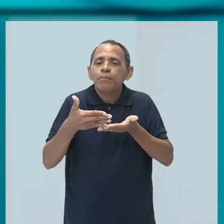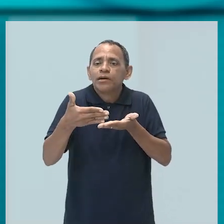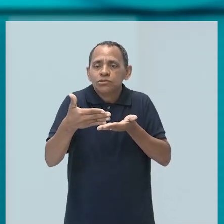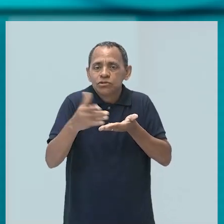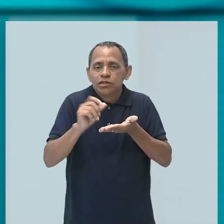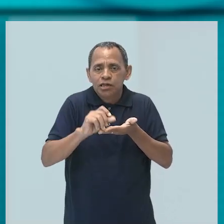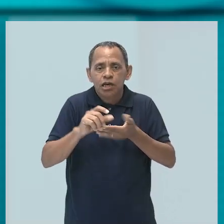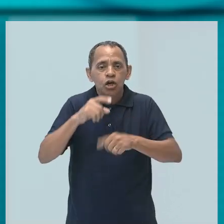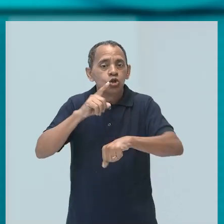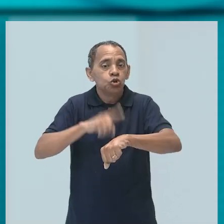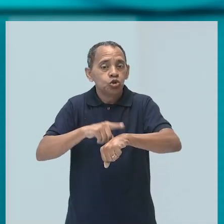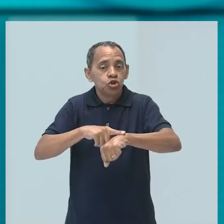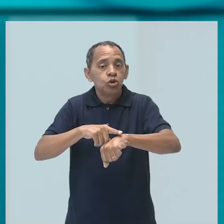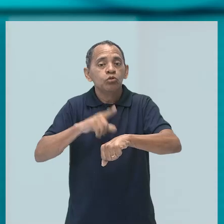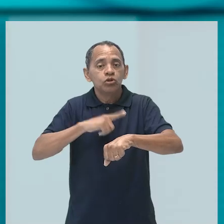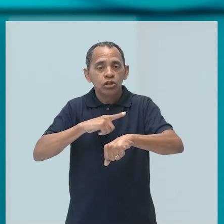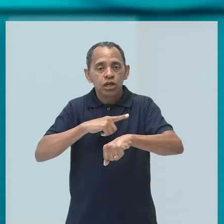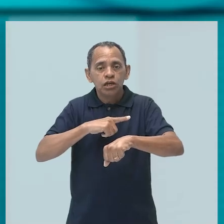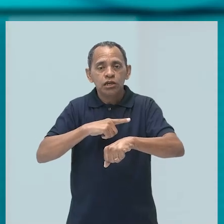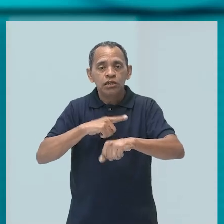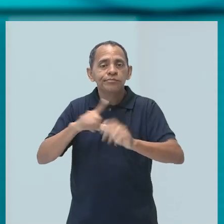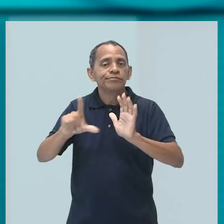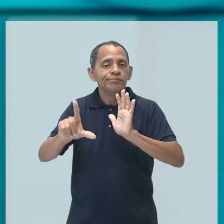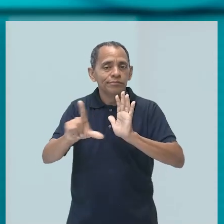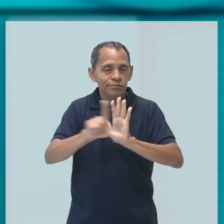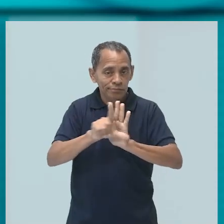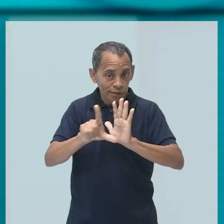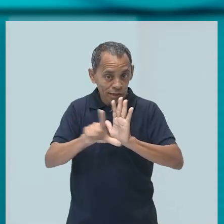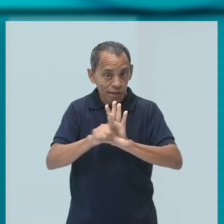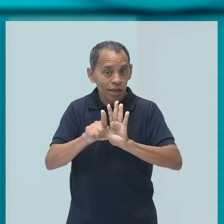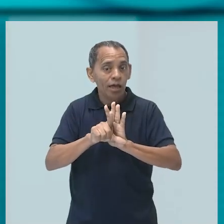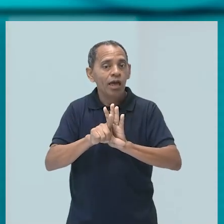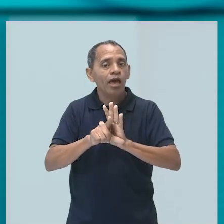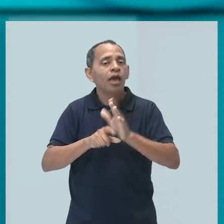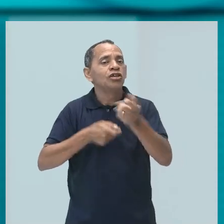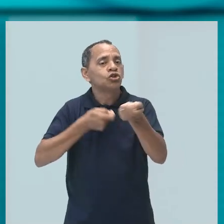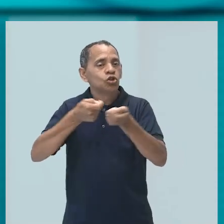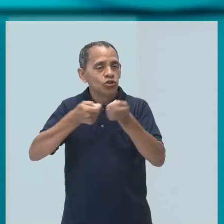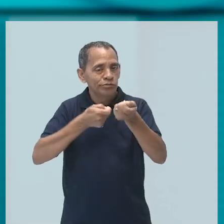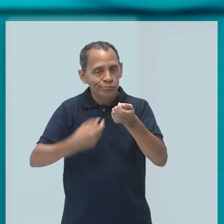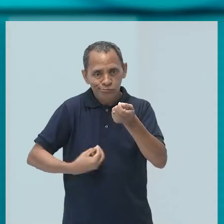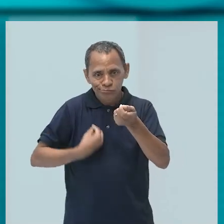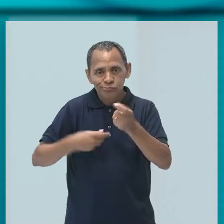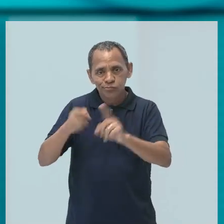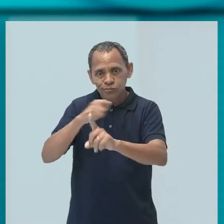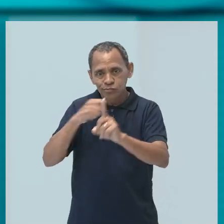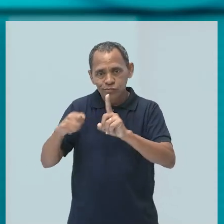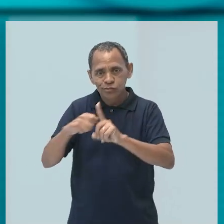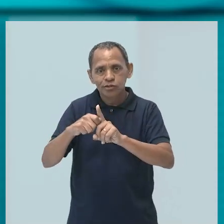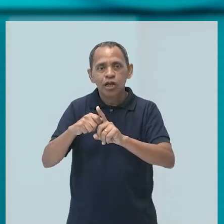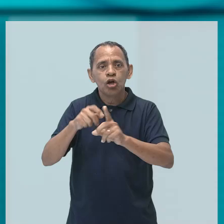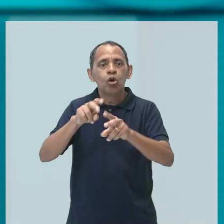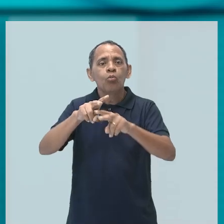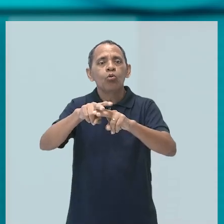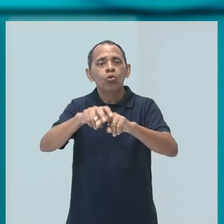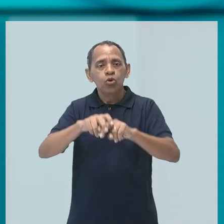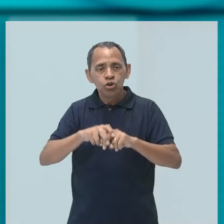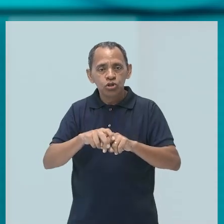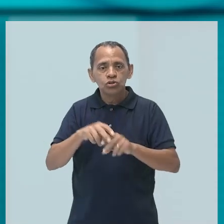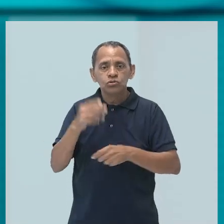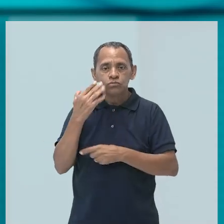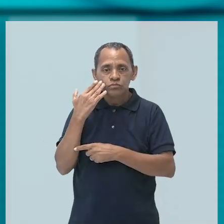que se tem leis existindo e regendo a vida em sociedade. Por isso, agora acompanhe, então, uma dessas